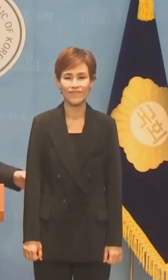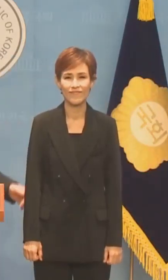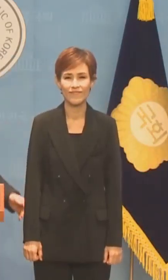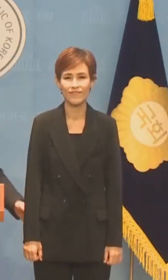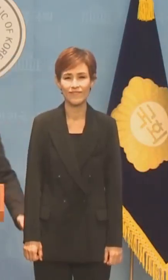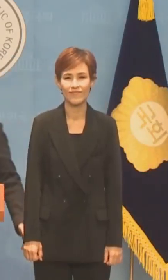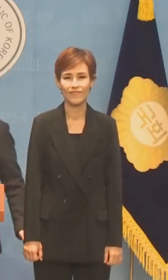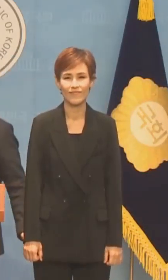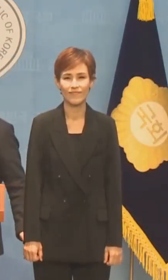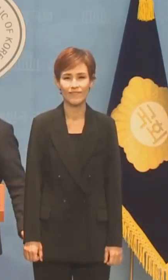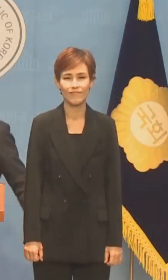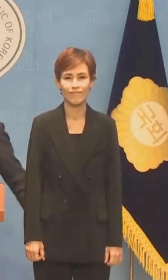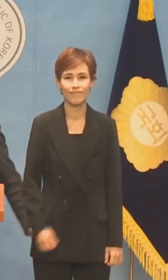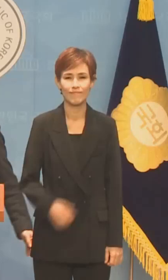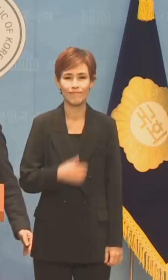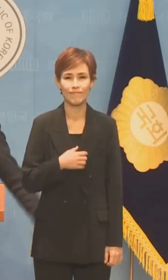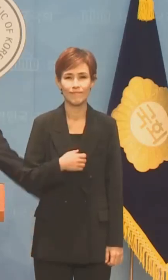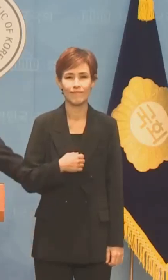여기 가리시고.